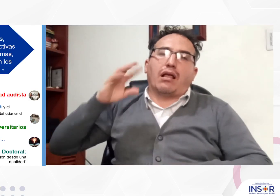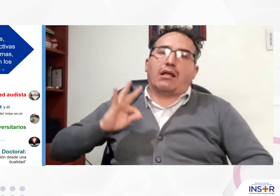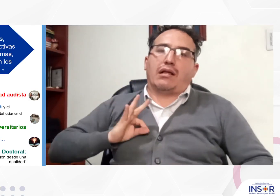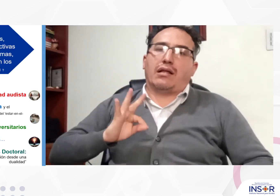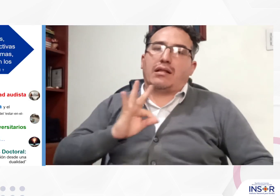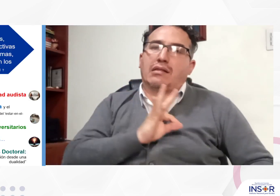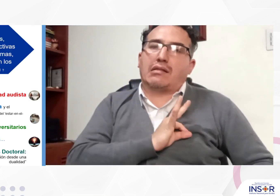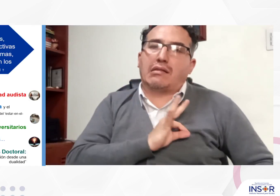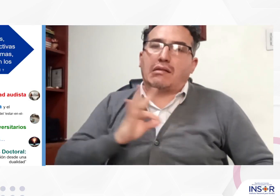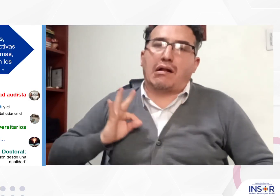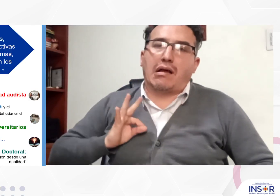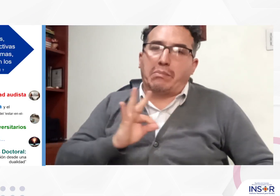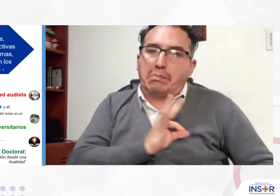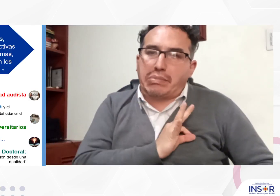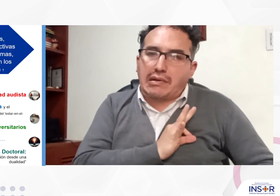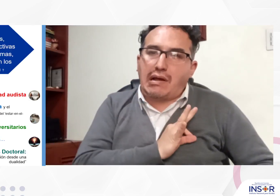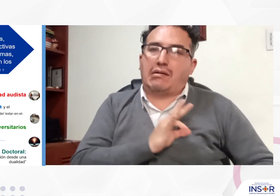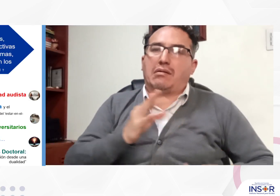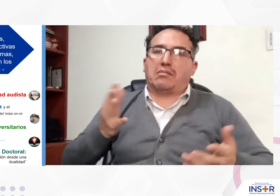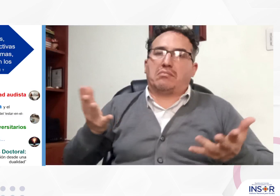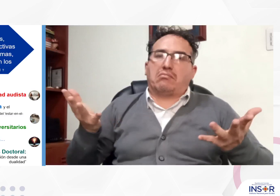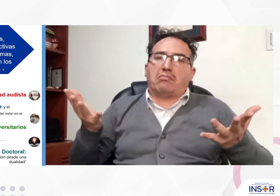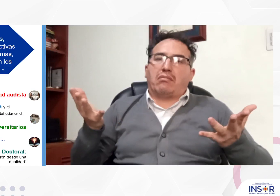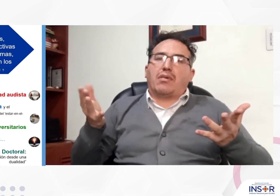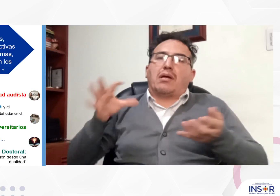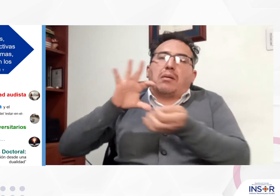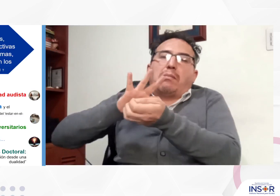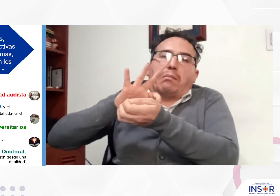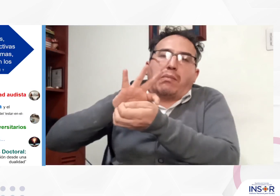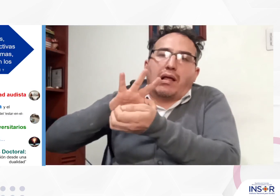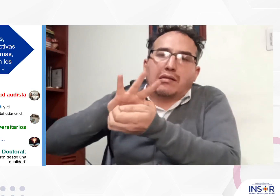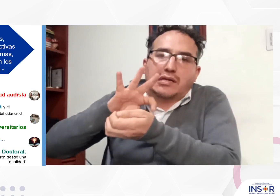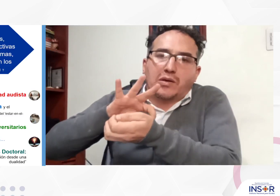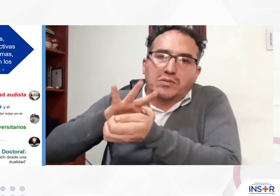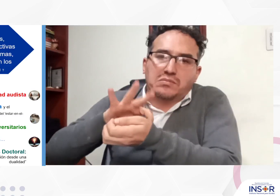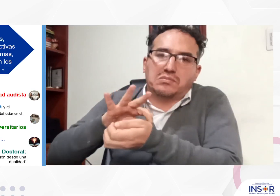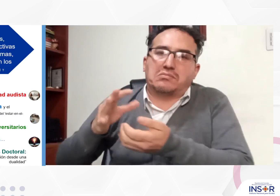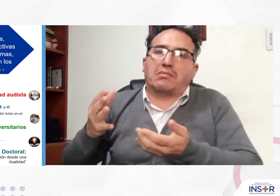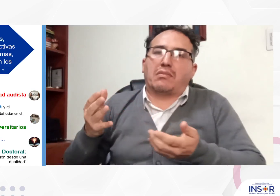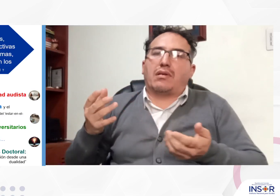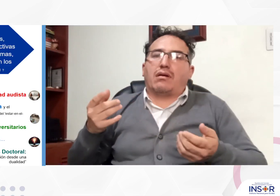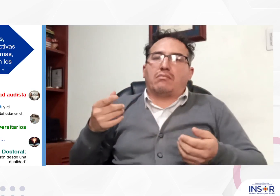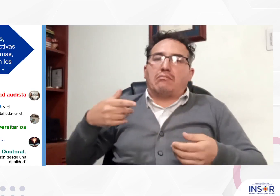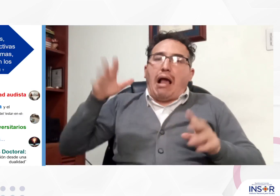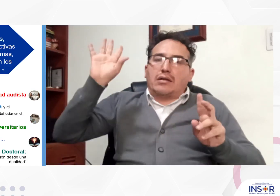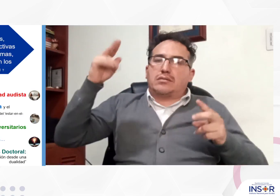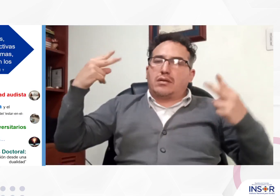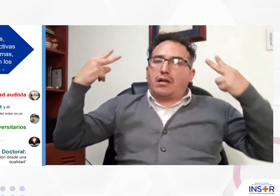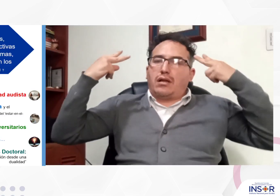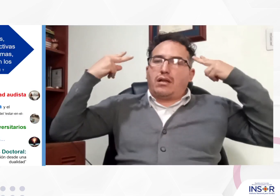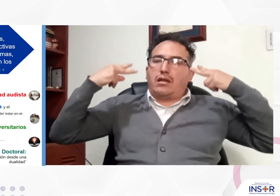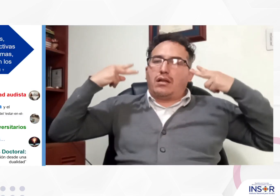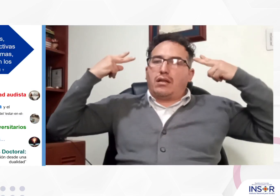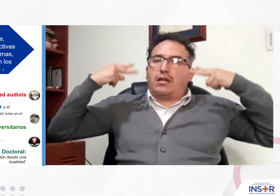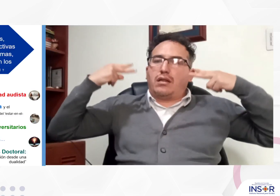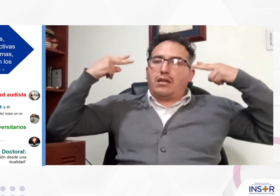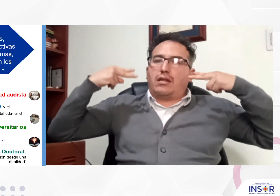hay una dificultad, de que se requiere procesos terapéuticos, de que se tiene que ver con un enfoque médico. Entonces,